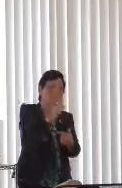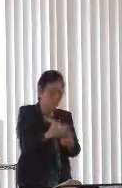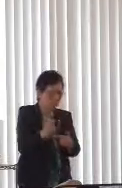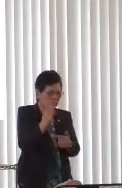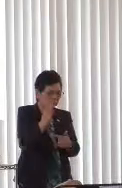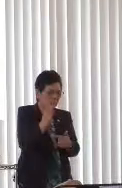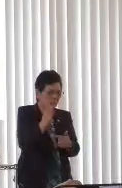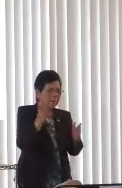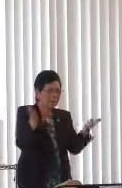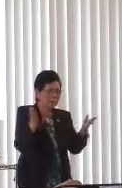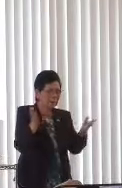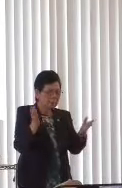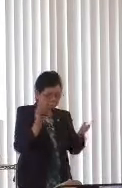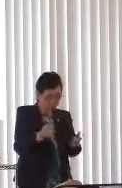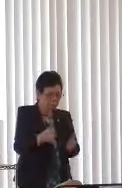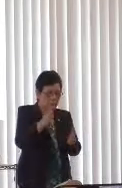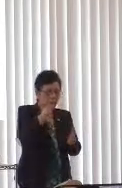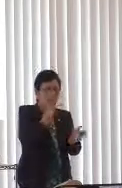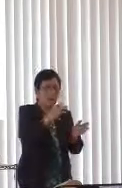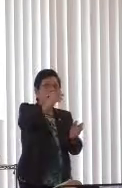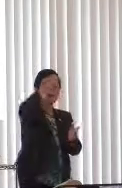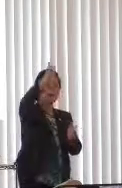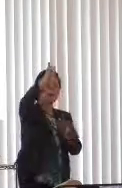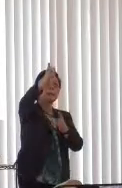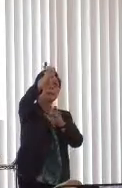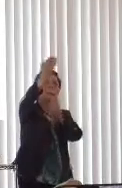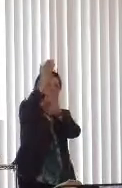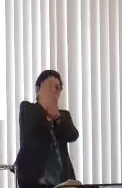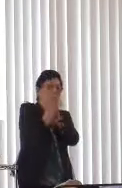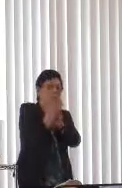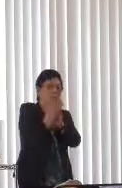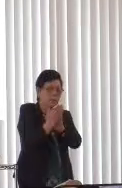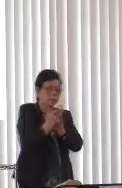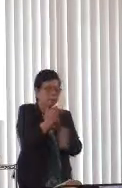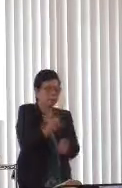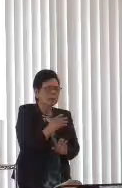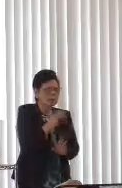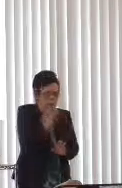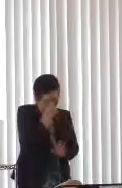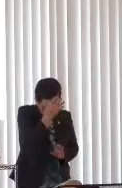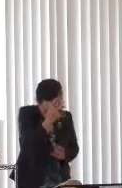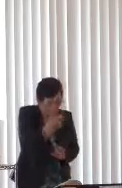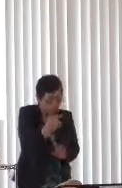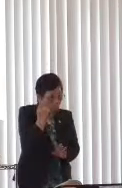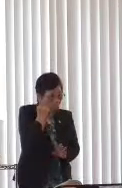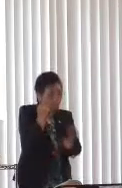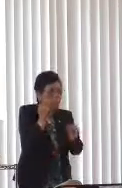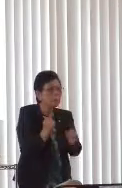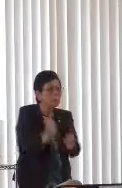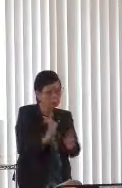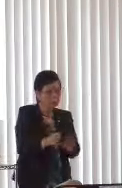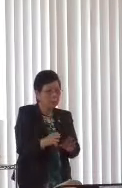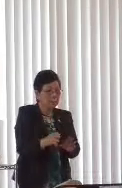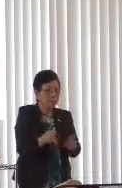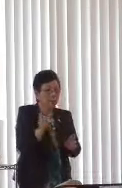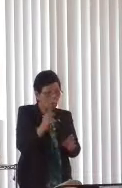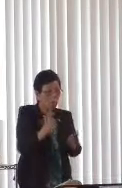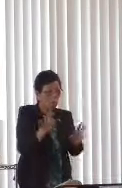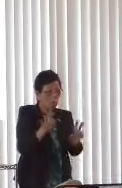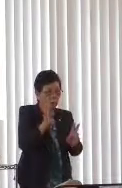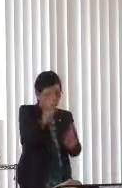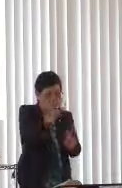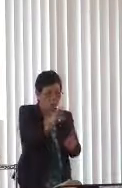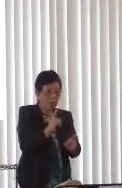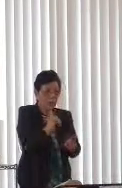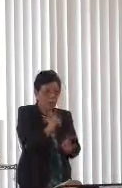に対して申し訳なく思っております。どうぞもう二度と言い訳をせず